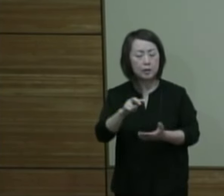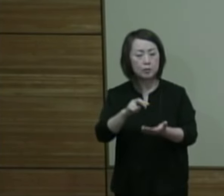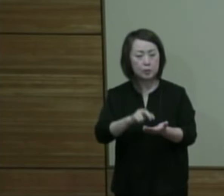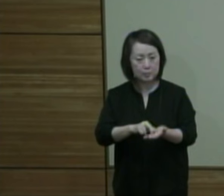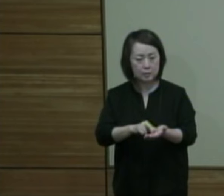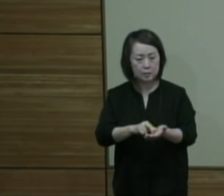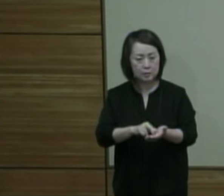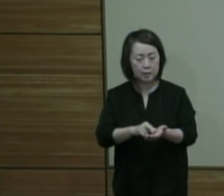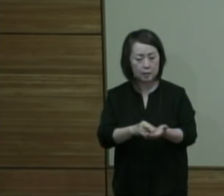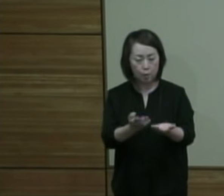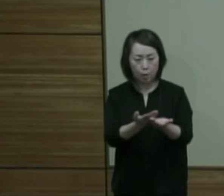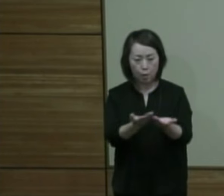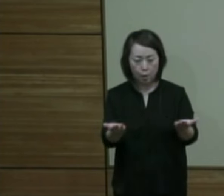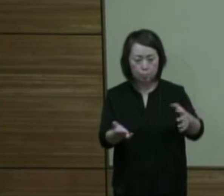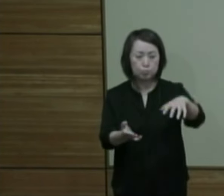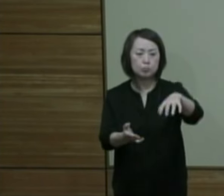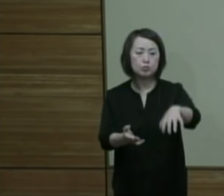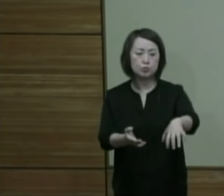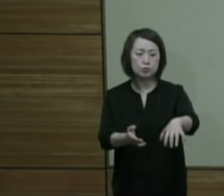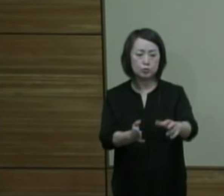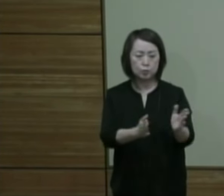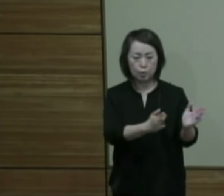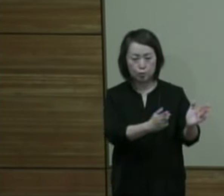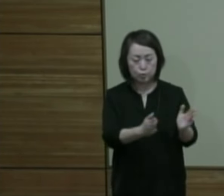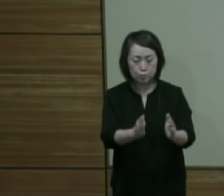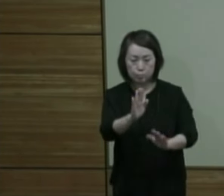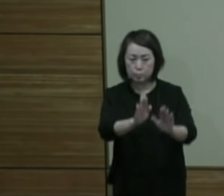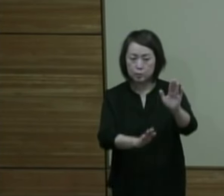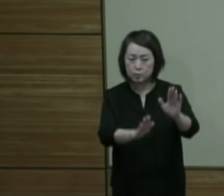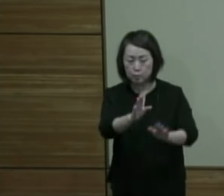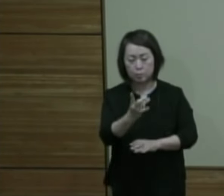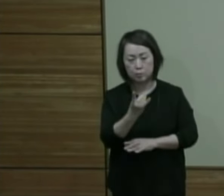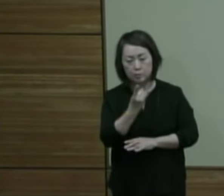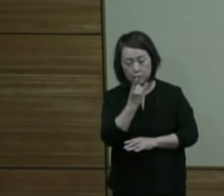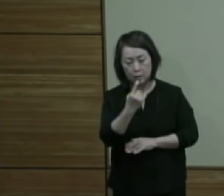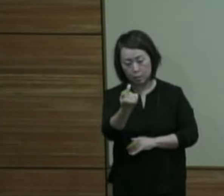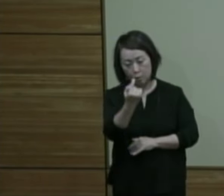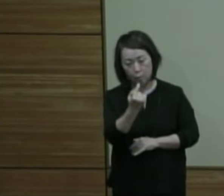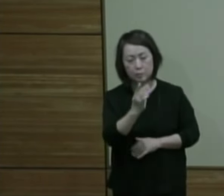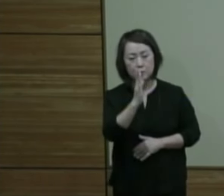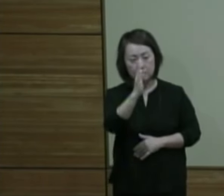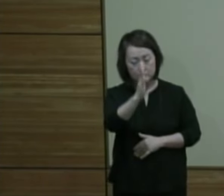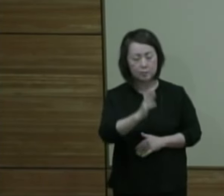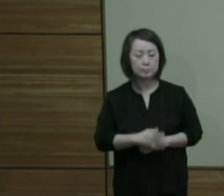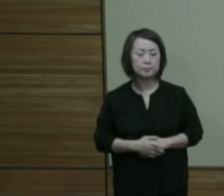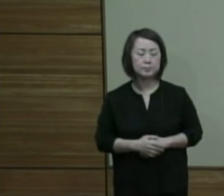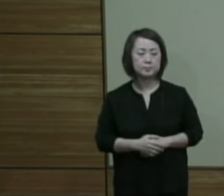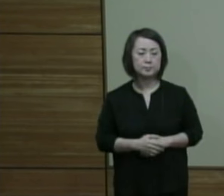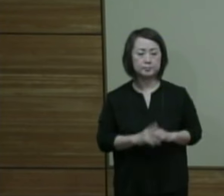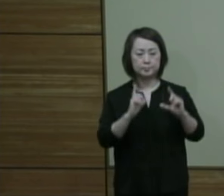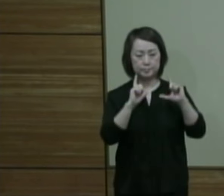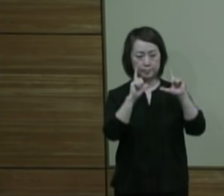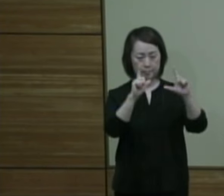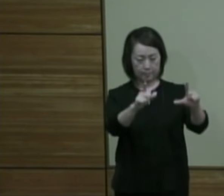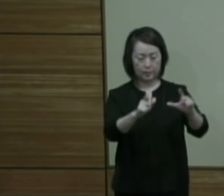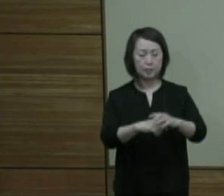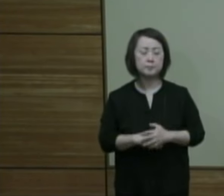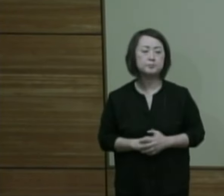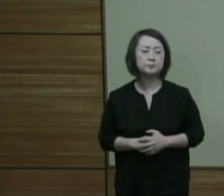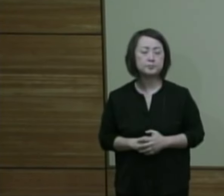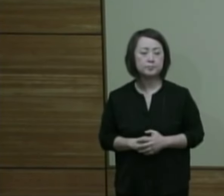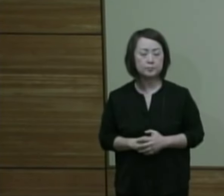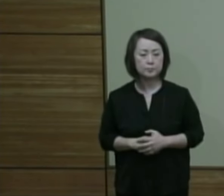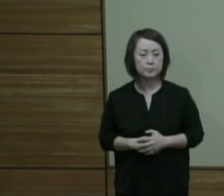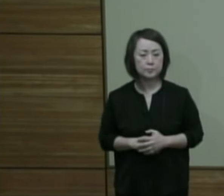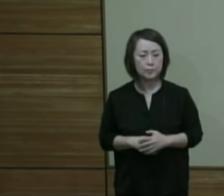して、まあ、今の準備状況と、まあ、期待というのをちょっと教えていただけますでしょうか。お願いします。 は い、 あのまず高等教育